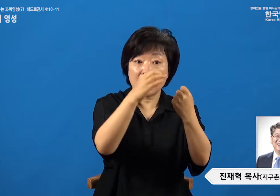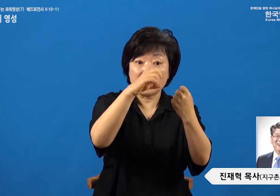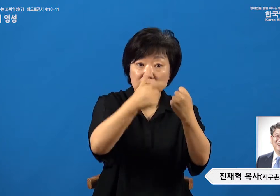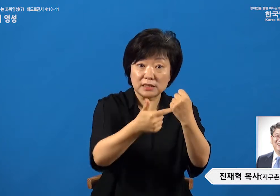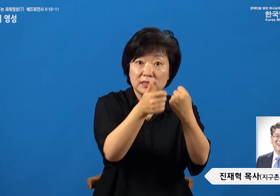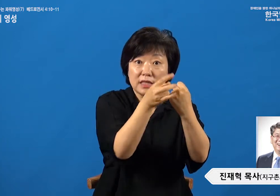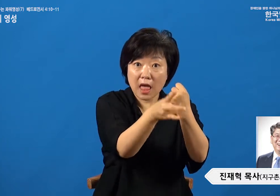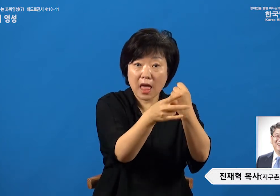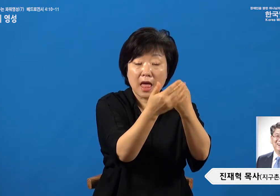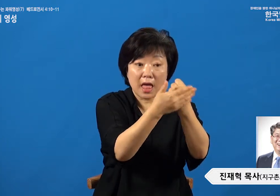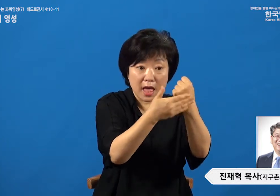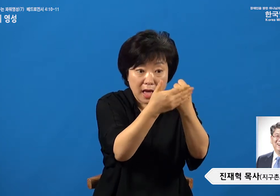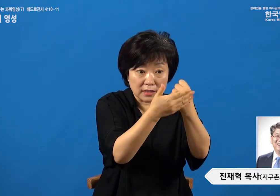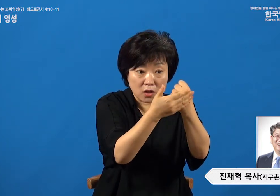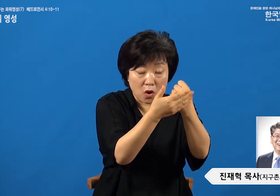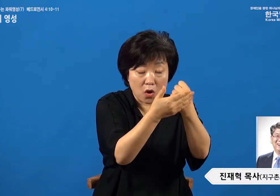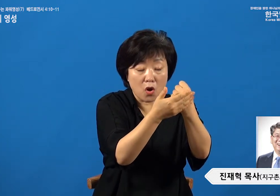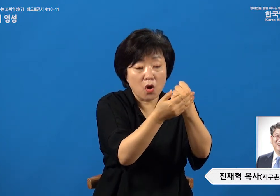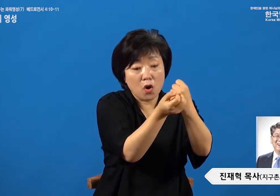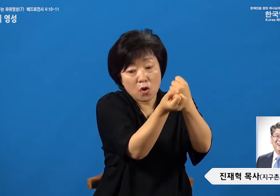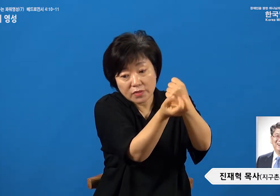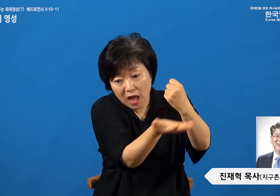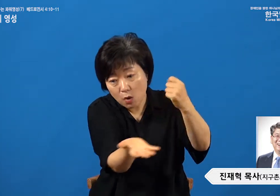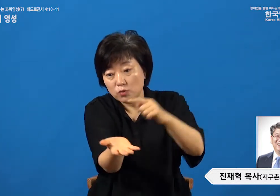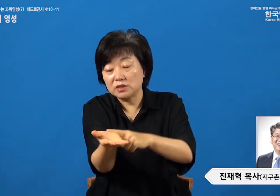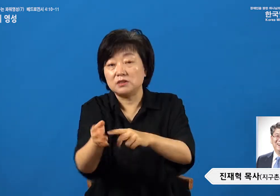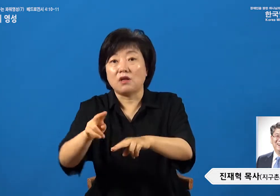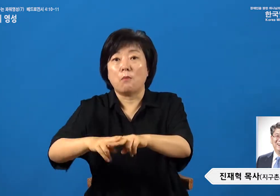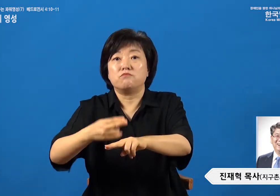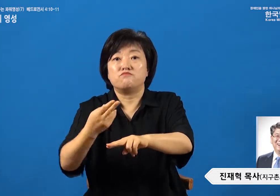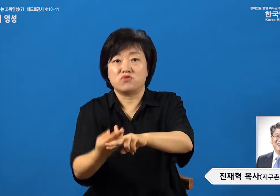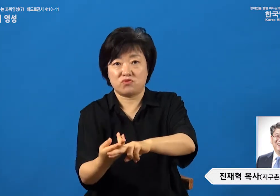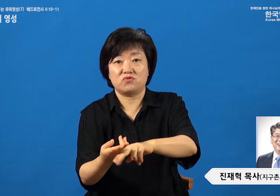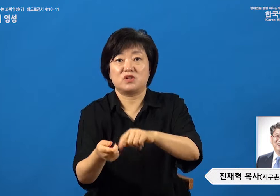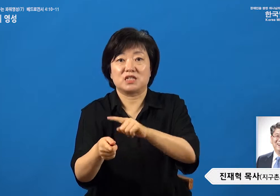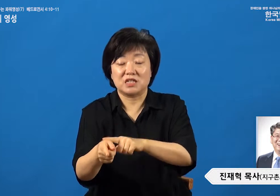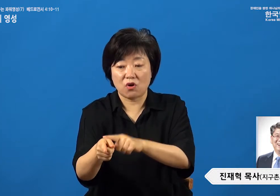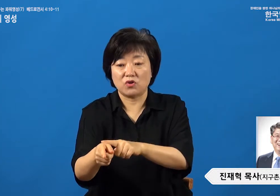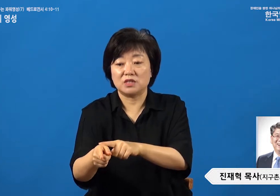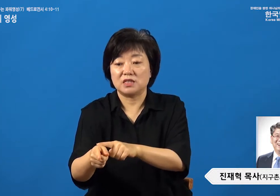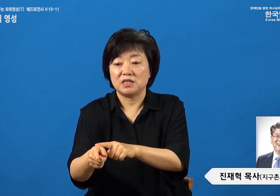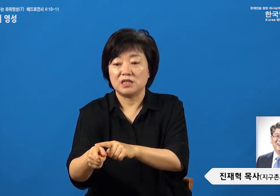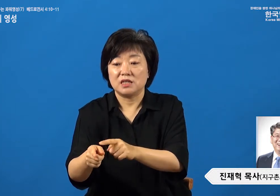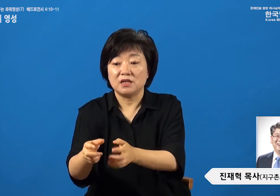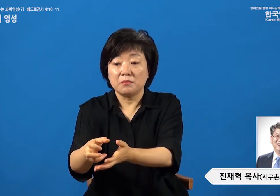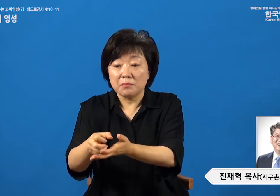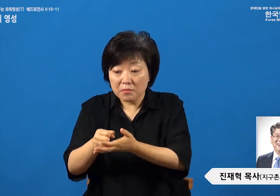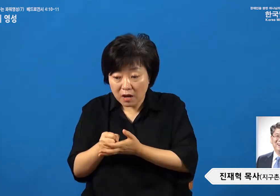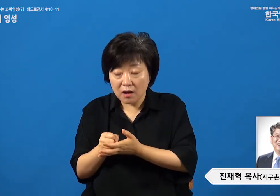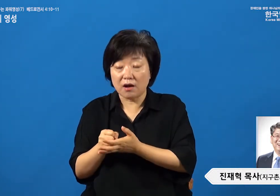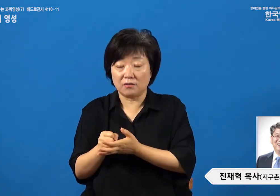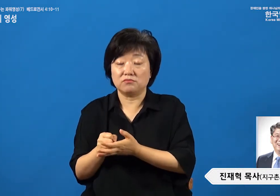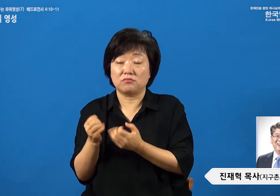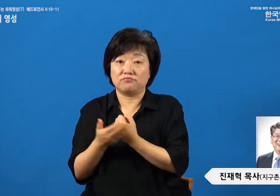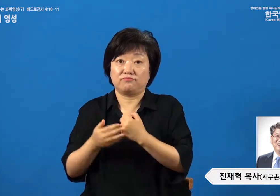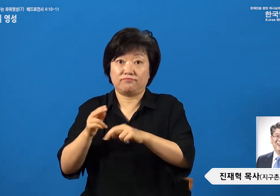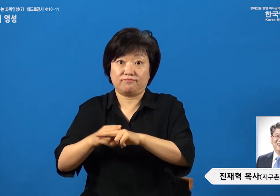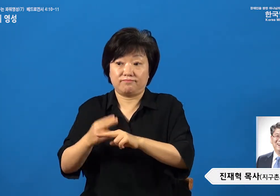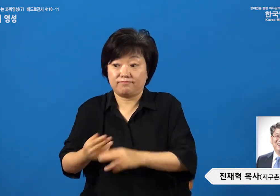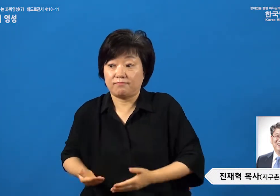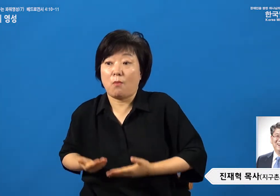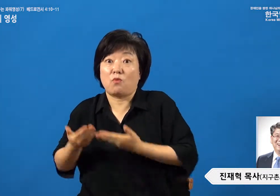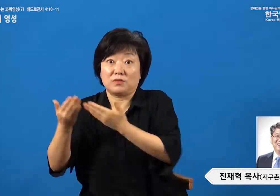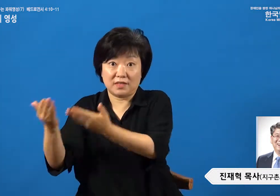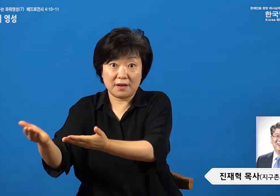은혜에서 나오는 선물, 그 은사가 사용되는 것이 봉사다라고 말씀하시며